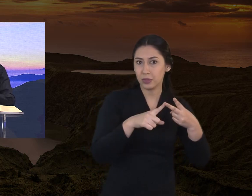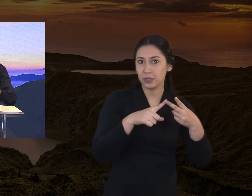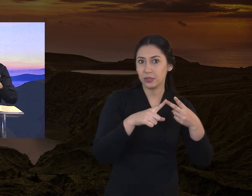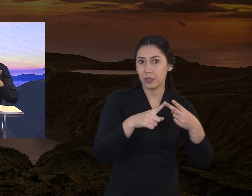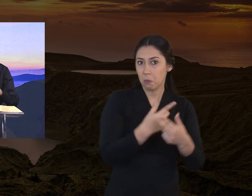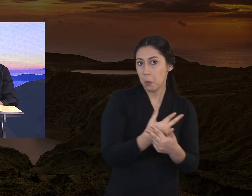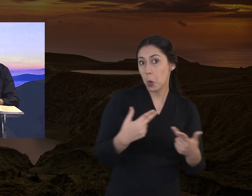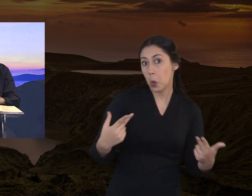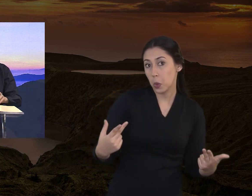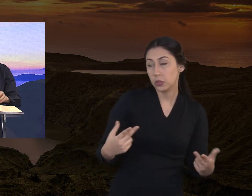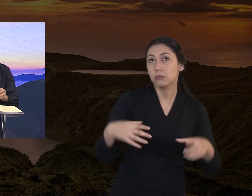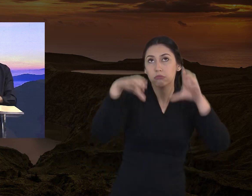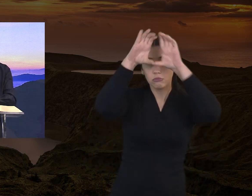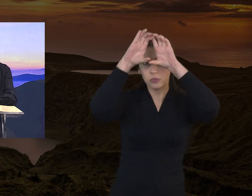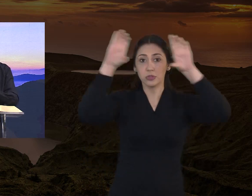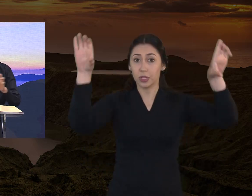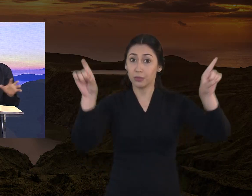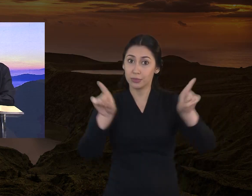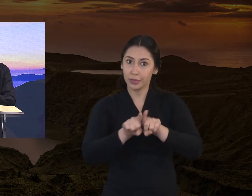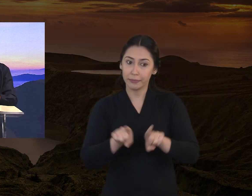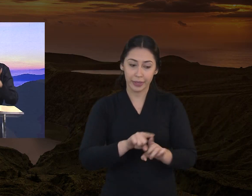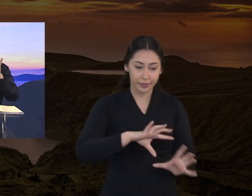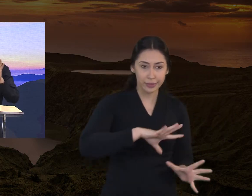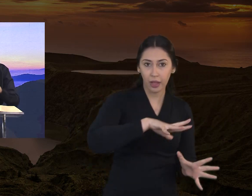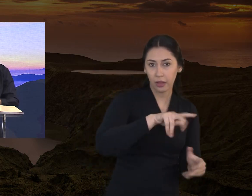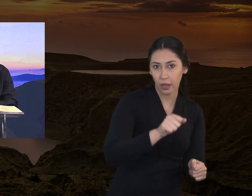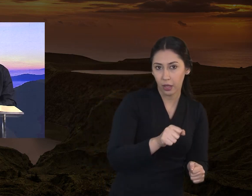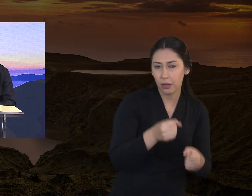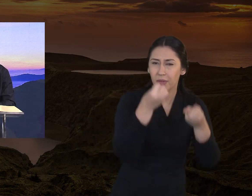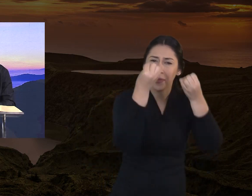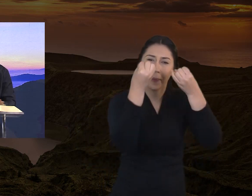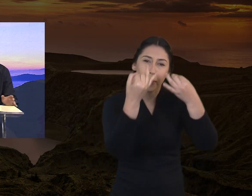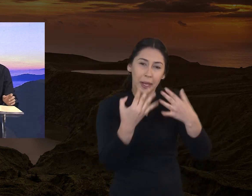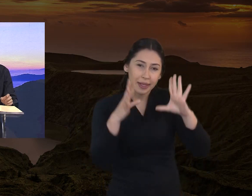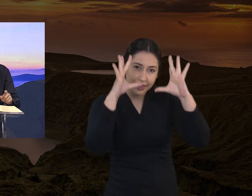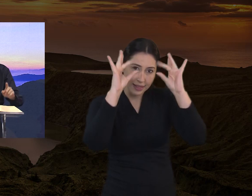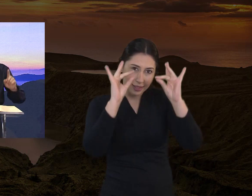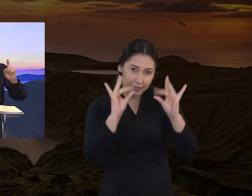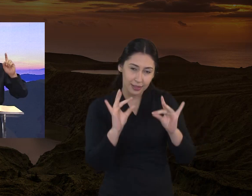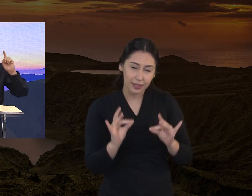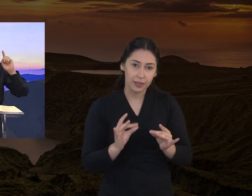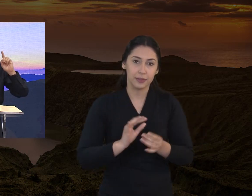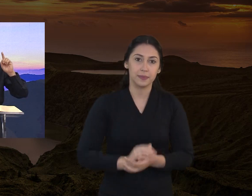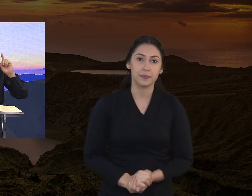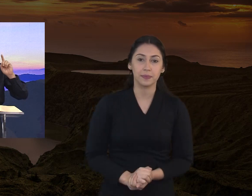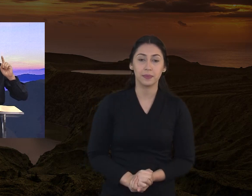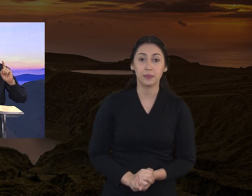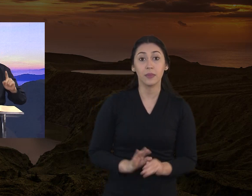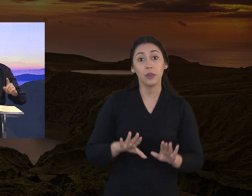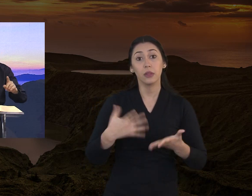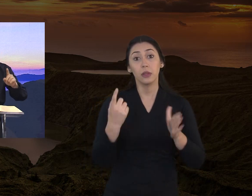estão percebendo, né? A gente está simplificando para você entender melhor. Muito bem. Então,